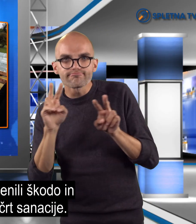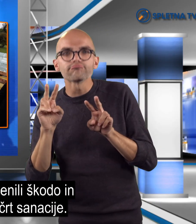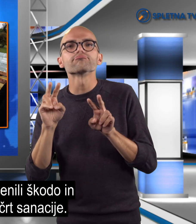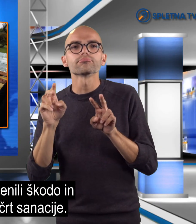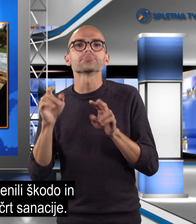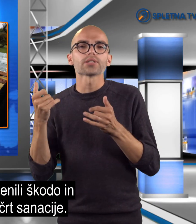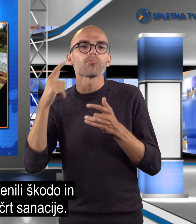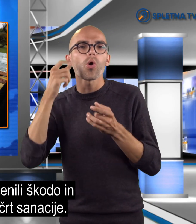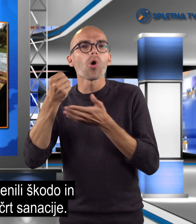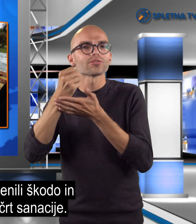načrt sanacije.